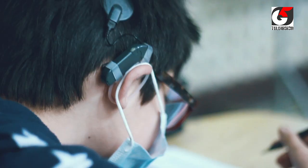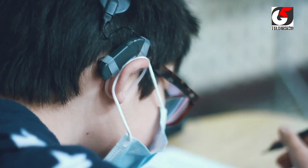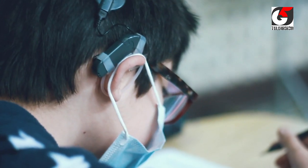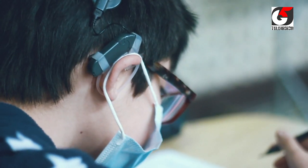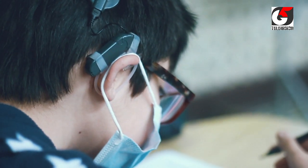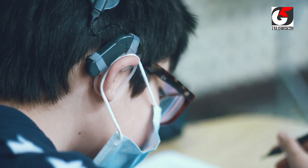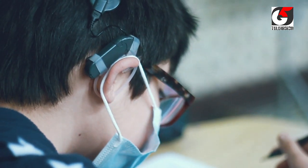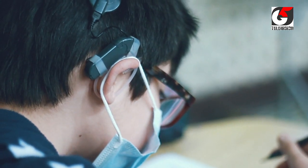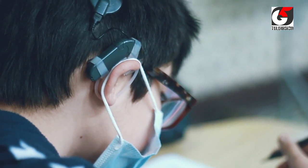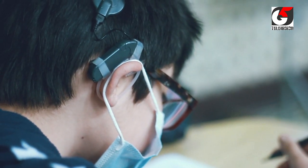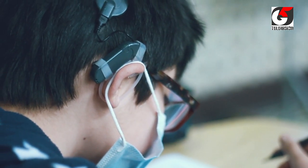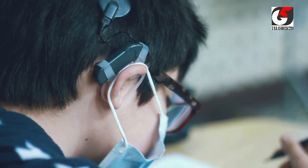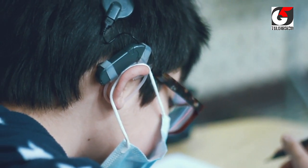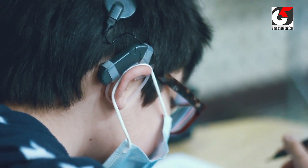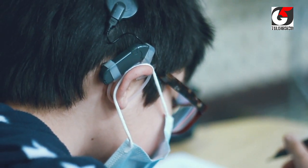a todo nuestro entorno.